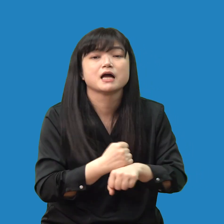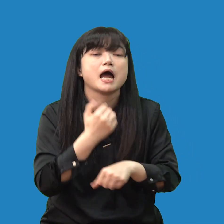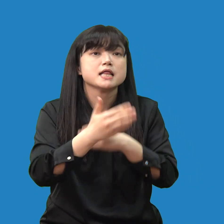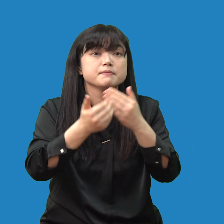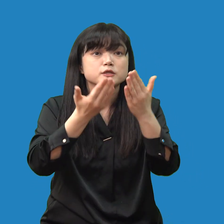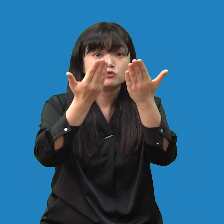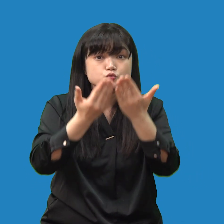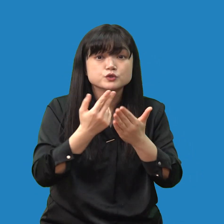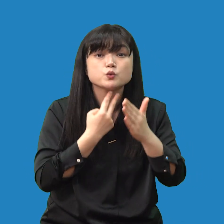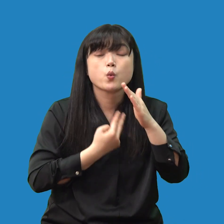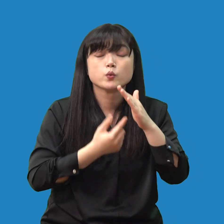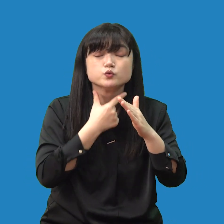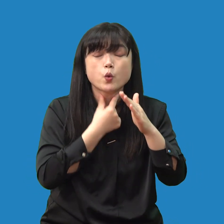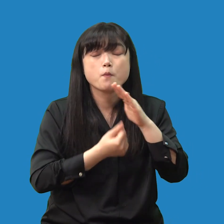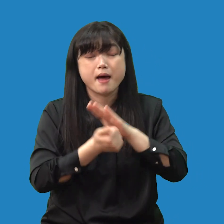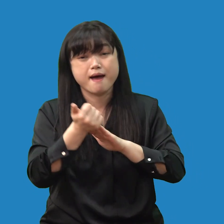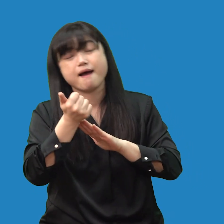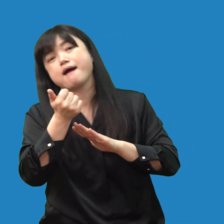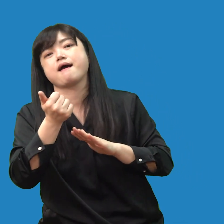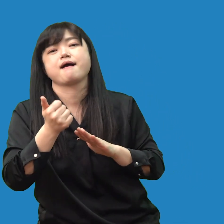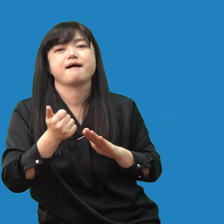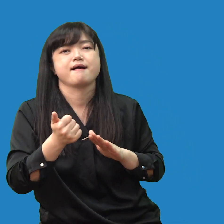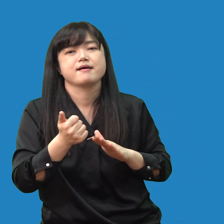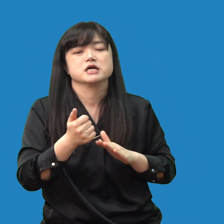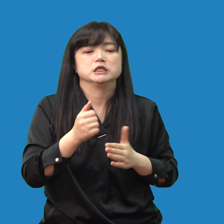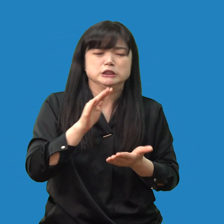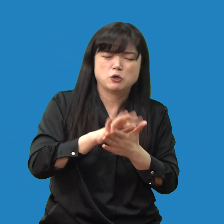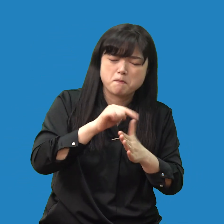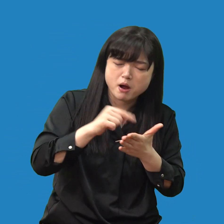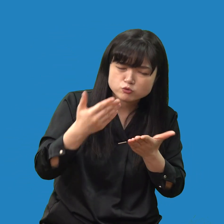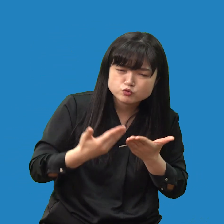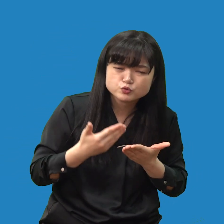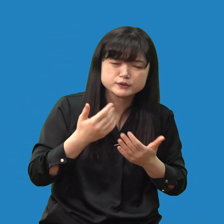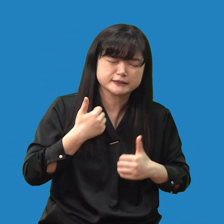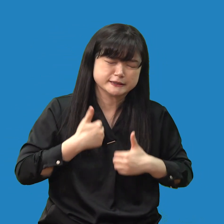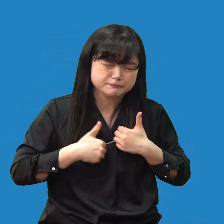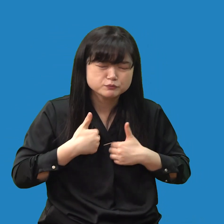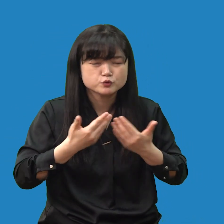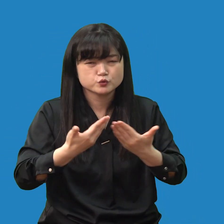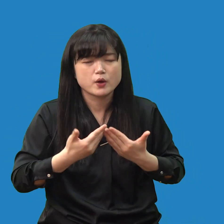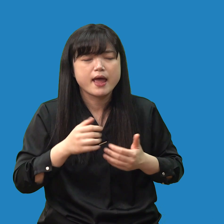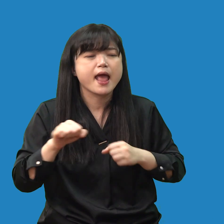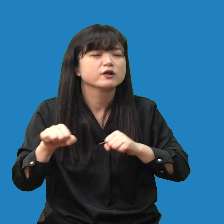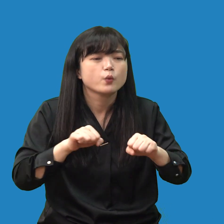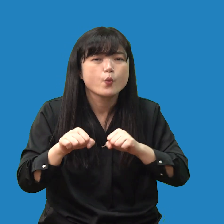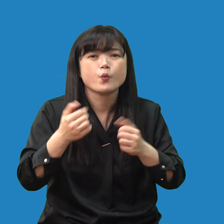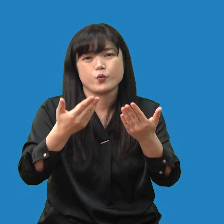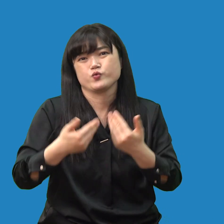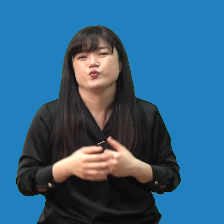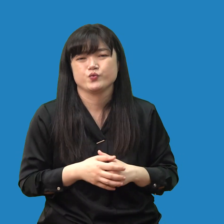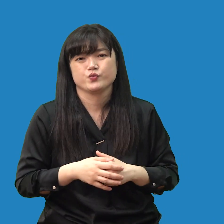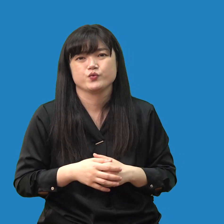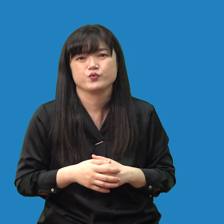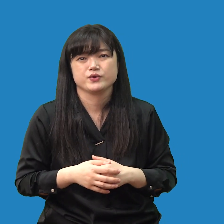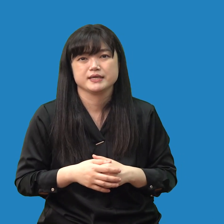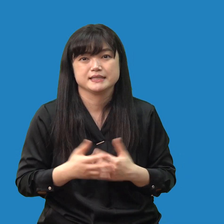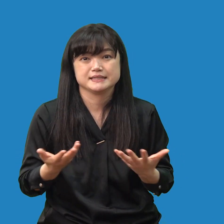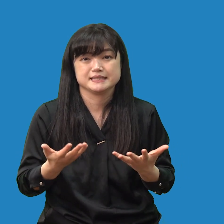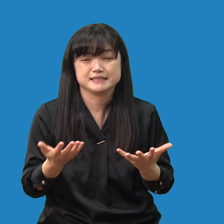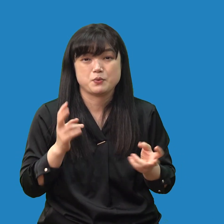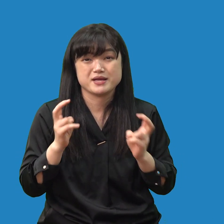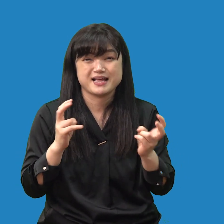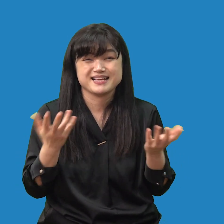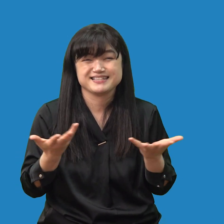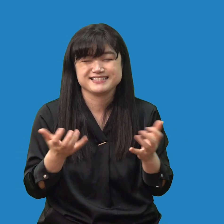주시는 소망은 우리에게 열정도 주고 기쁨도 주고 그리고 행동하도록 만듭니다. 우리 직장에서